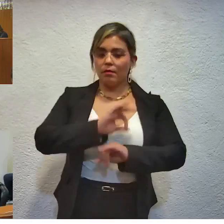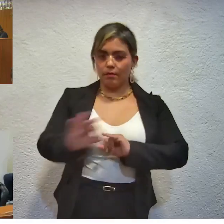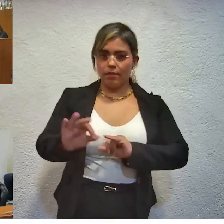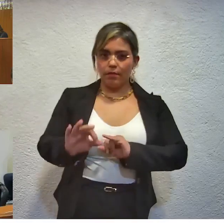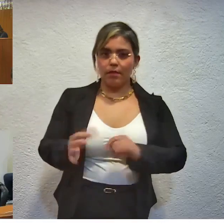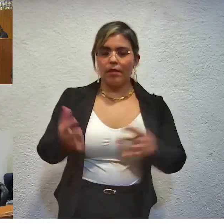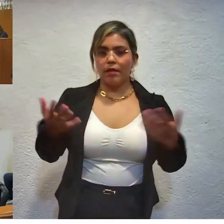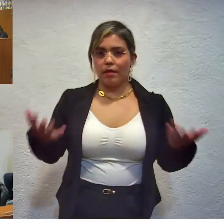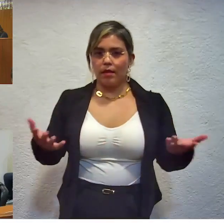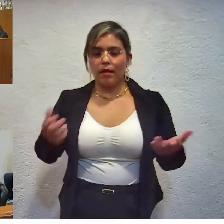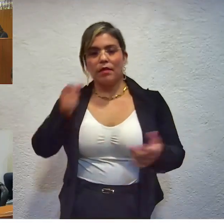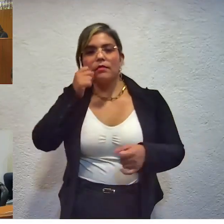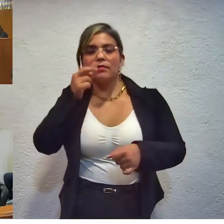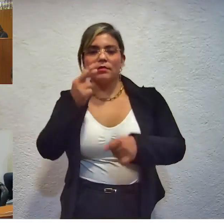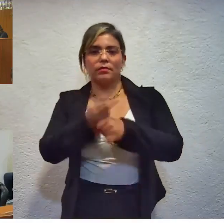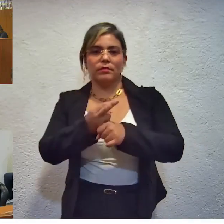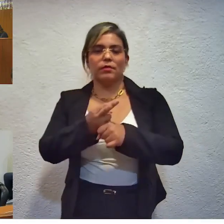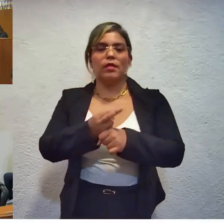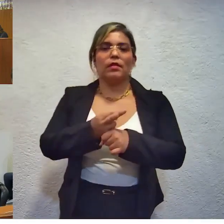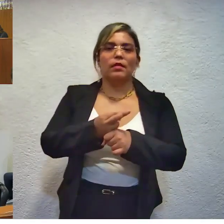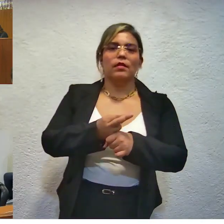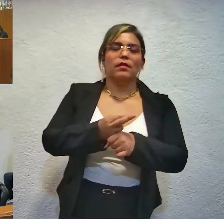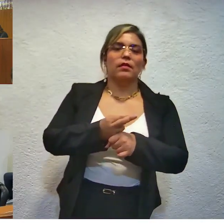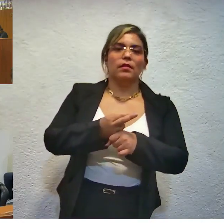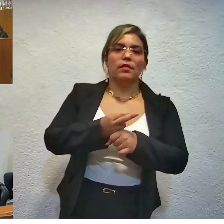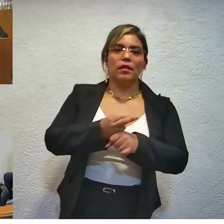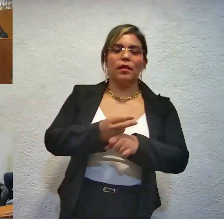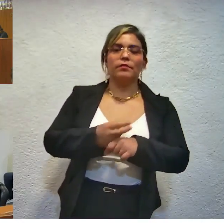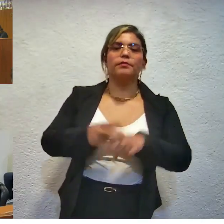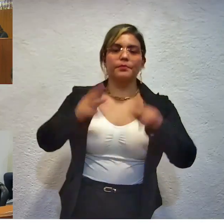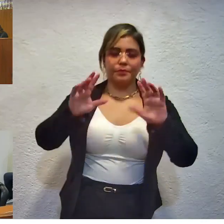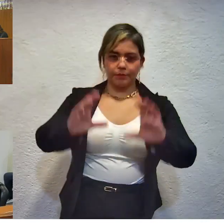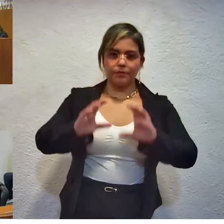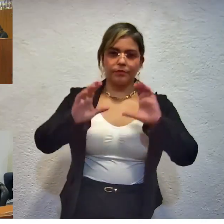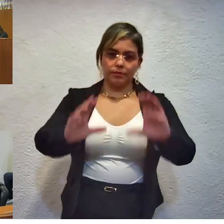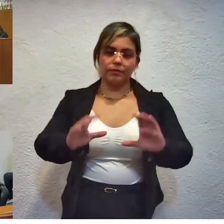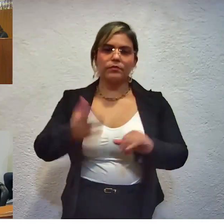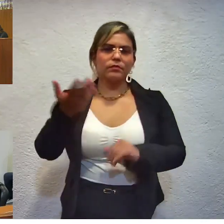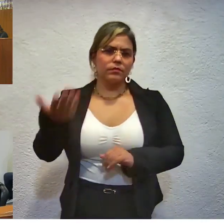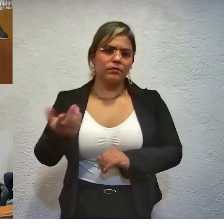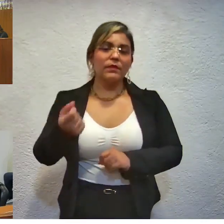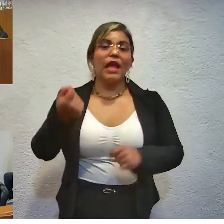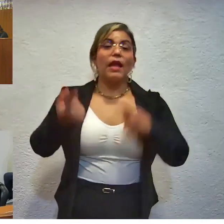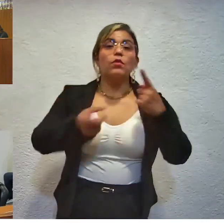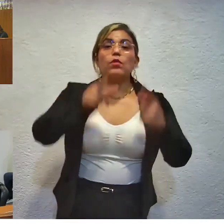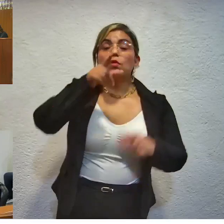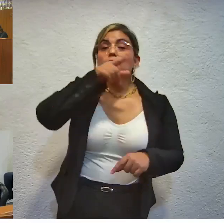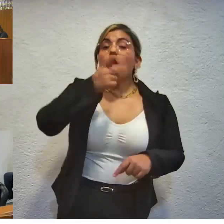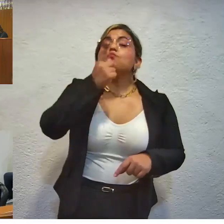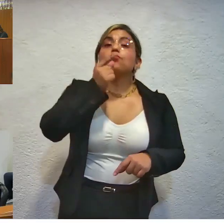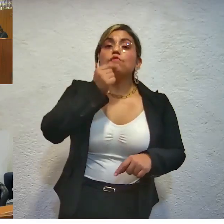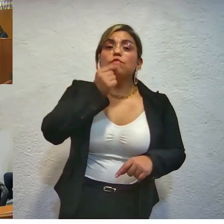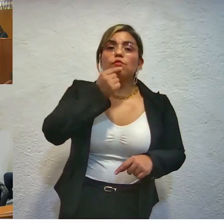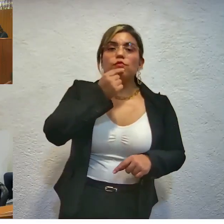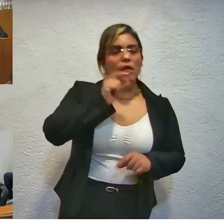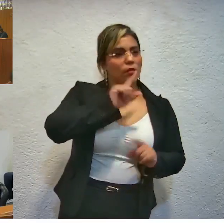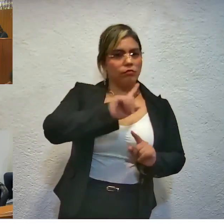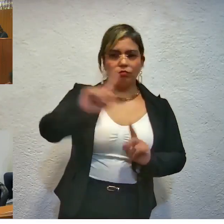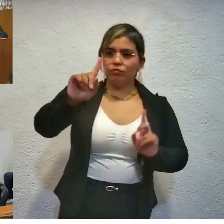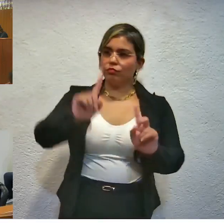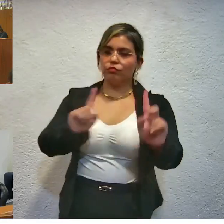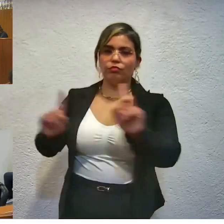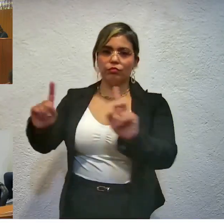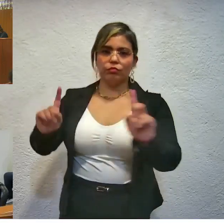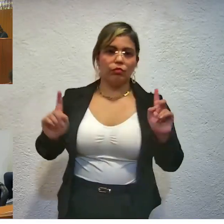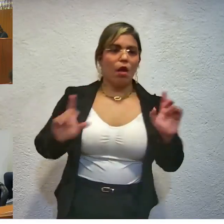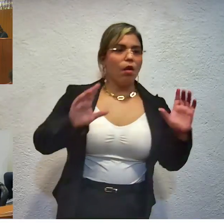la Secretaría de Seguridad Pública del Estado para que designara elementos policíacos y proporcionara seguridad y resguardo a la ciudadanía que acudiera